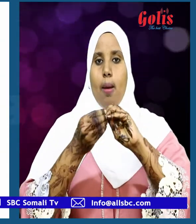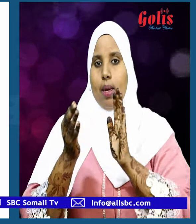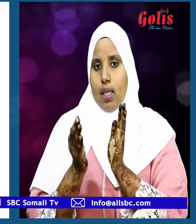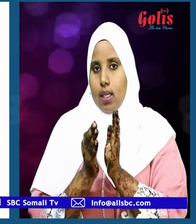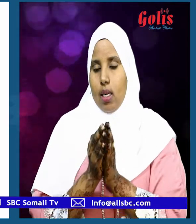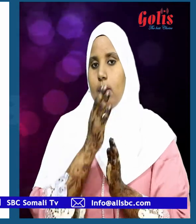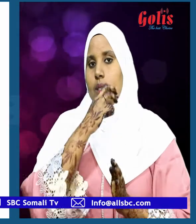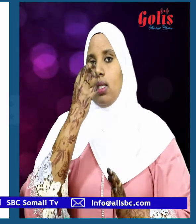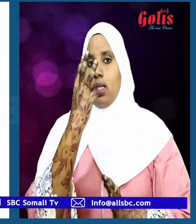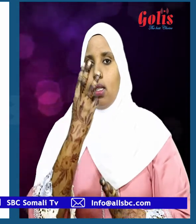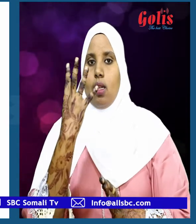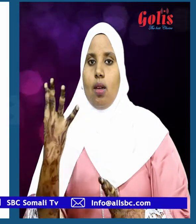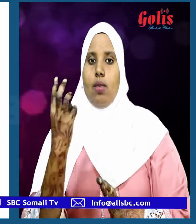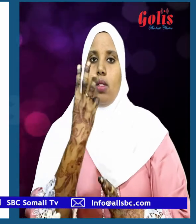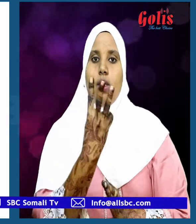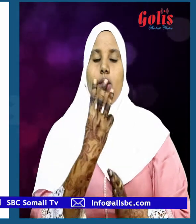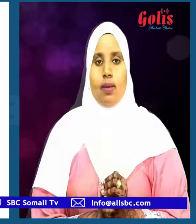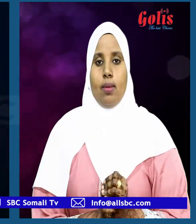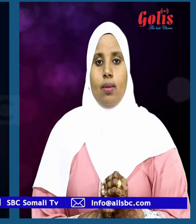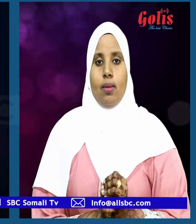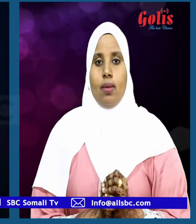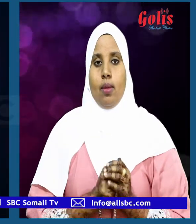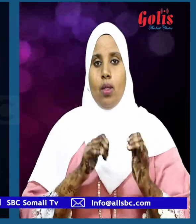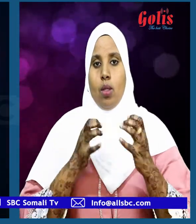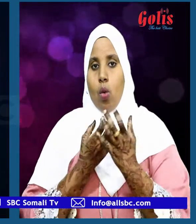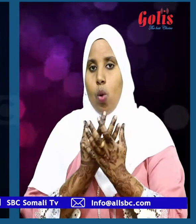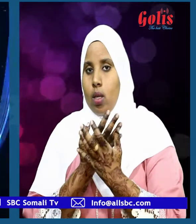ee 3 4 3.